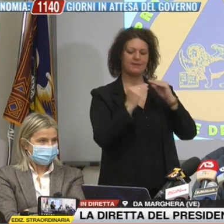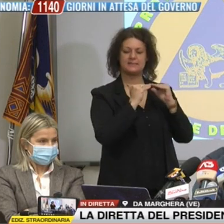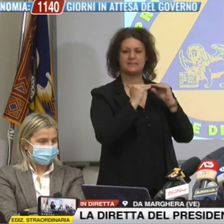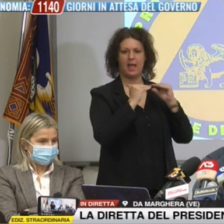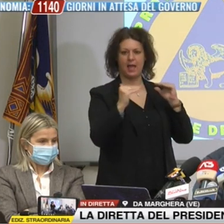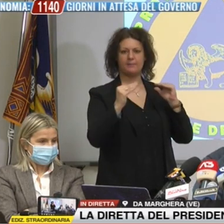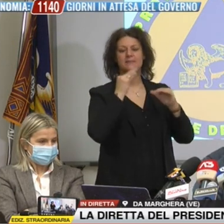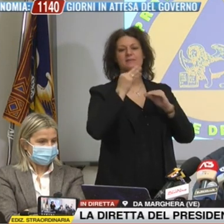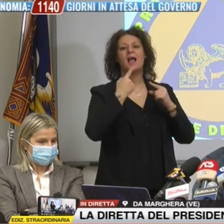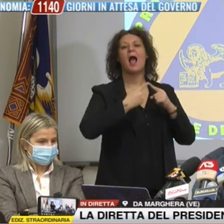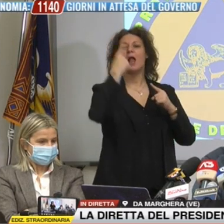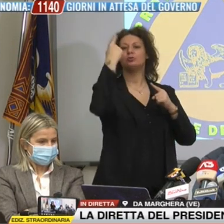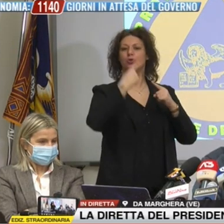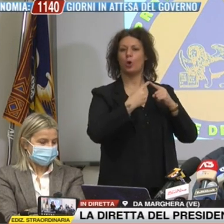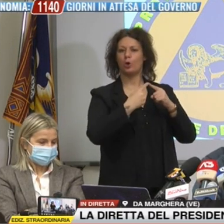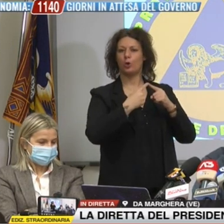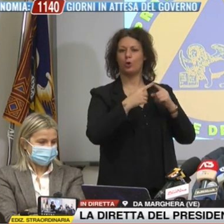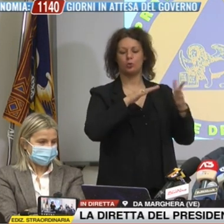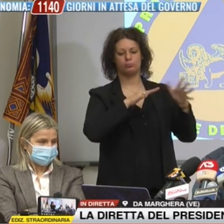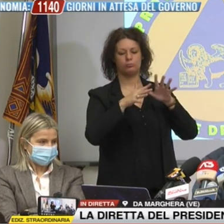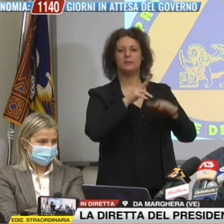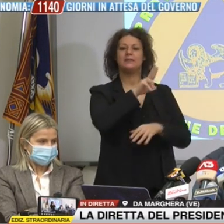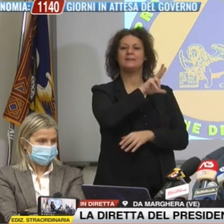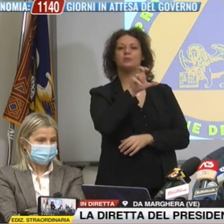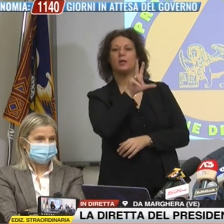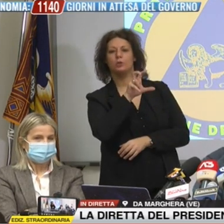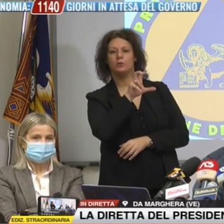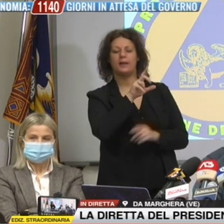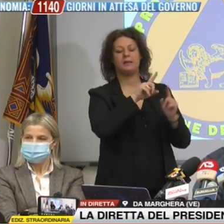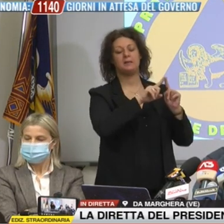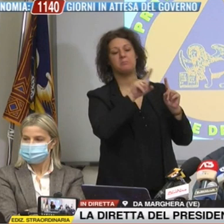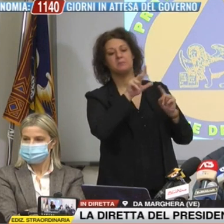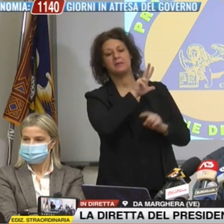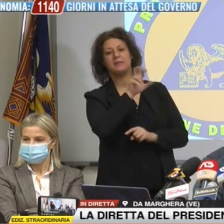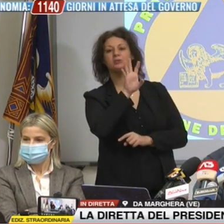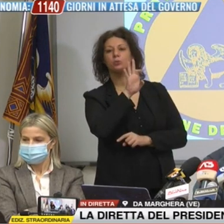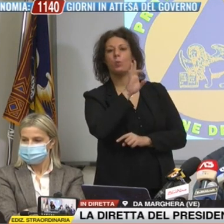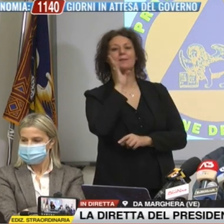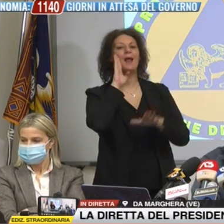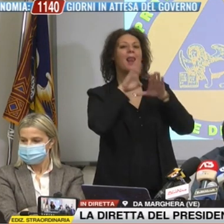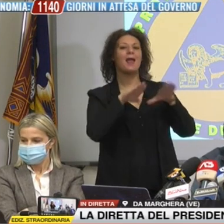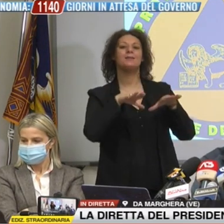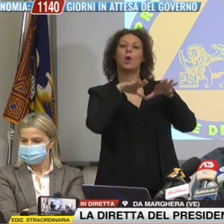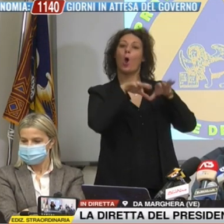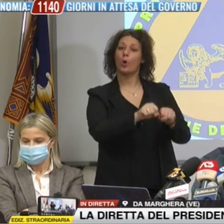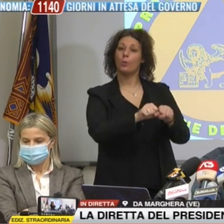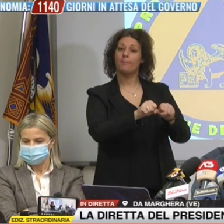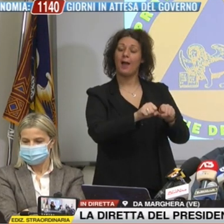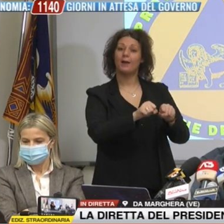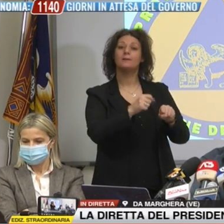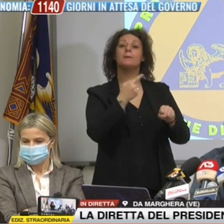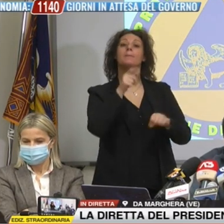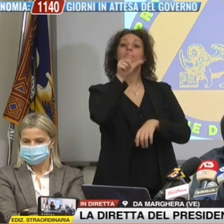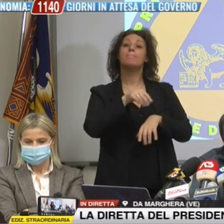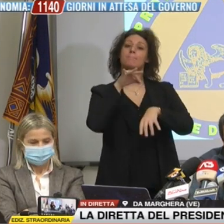che oscillano giornalmente dai 330 ai 340 letti occupati da pazienti affetti da